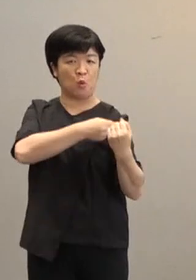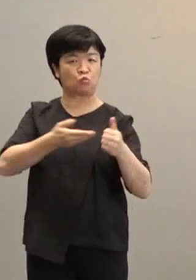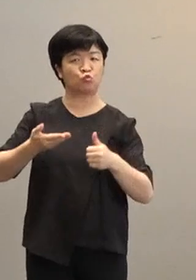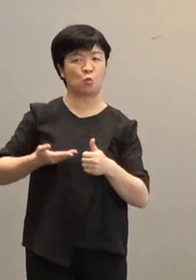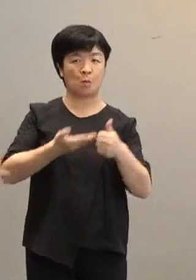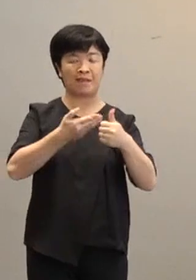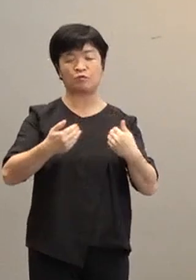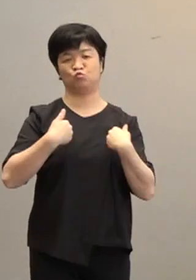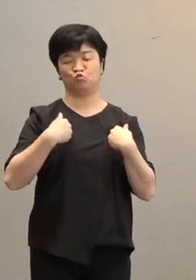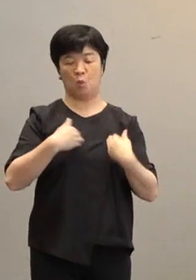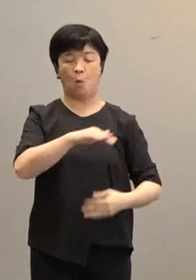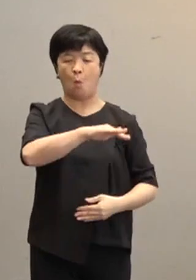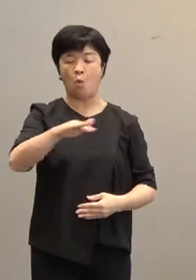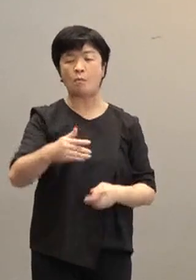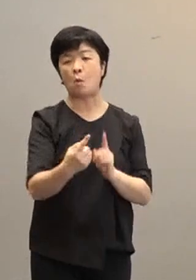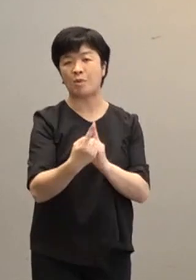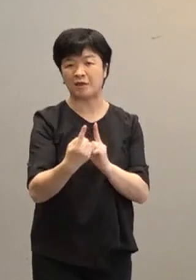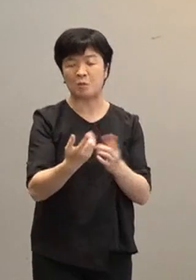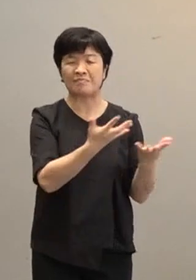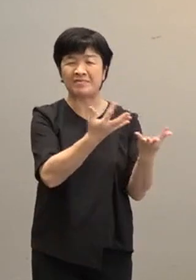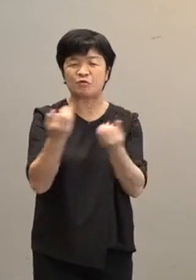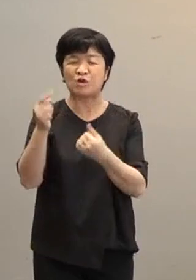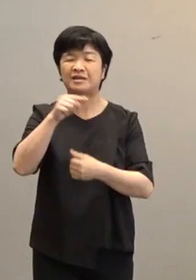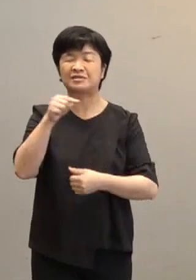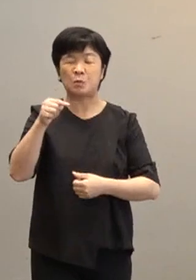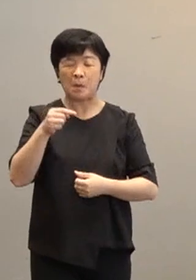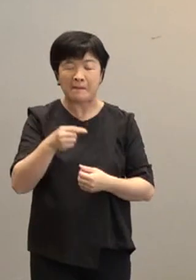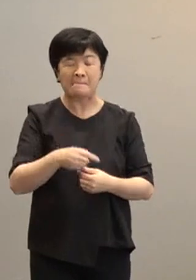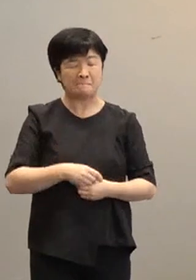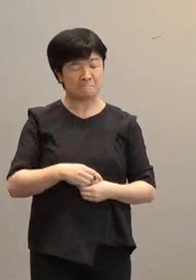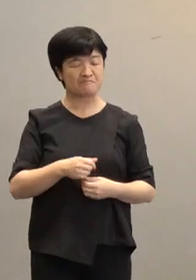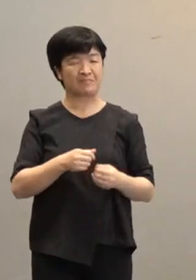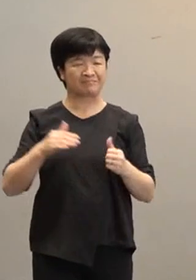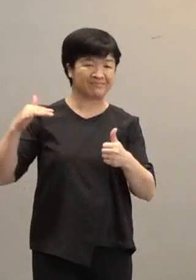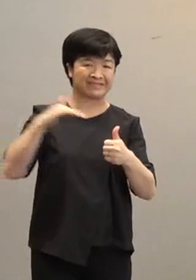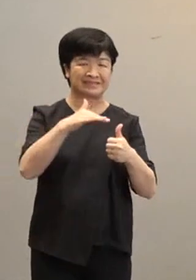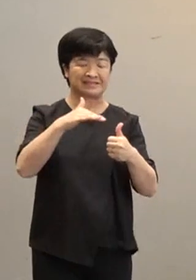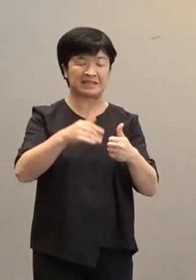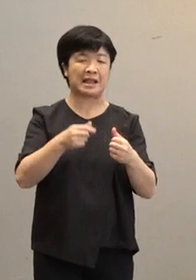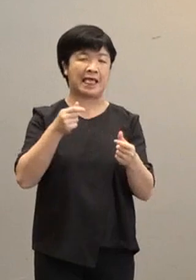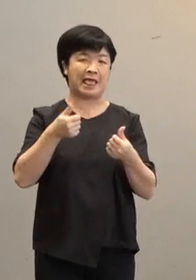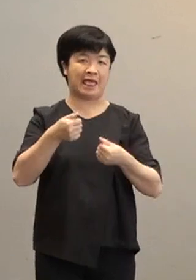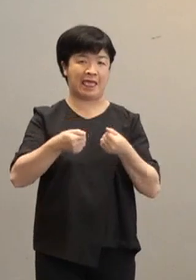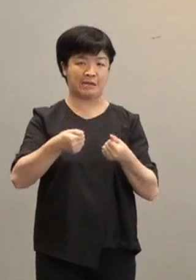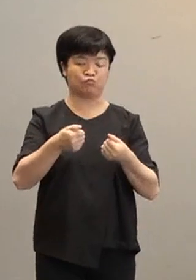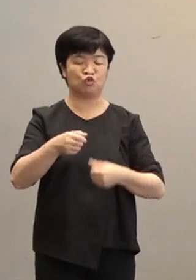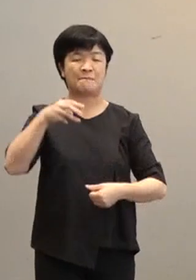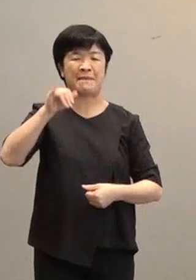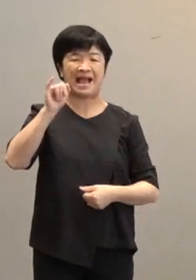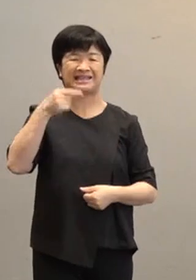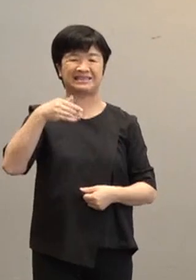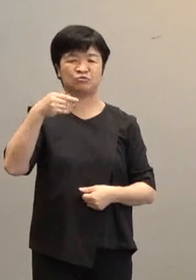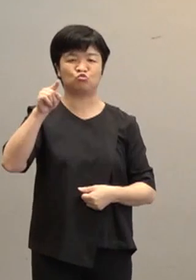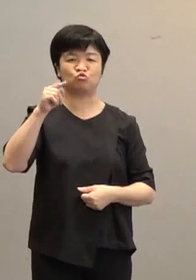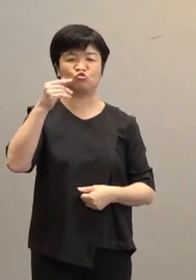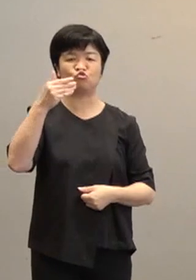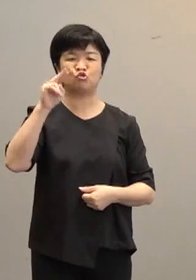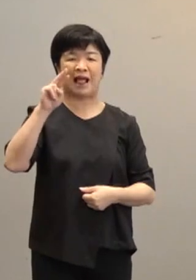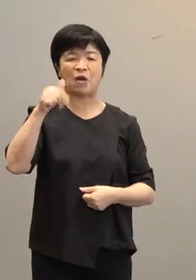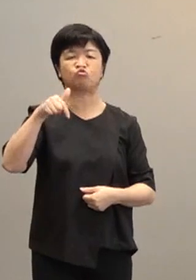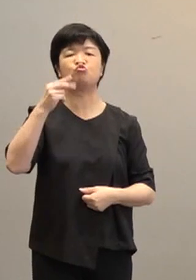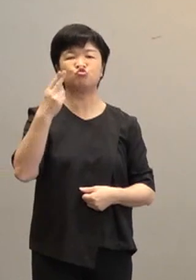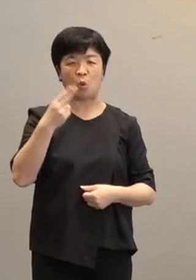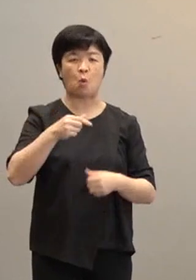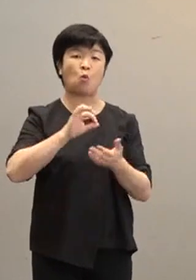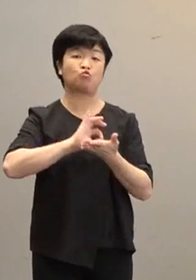どもたちを対象に多くの方に親しまれているゲームであるマインクラフトを使ったコンテストを今年度初めて開催をいた